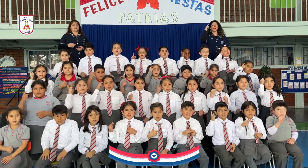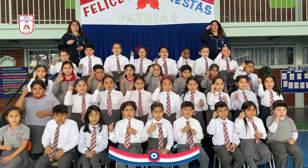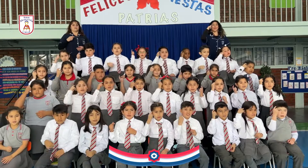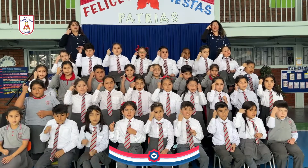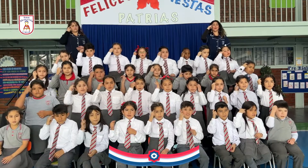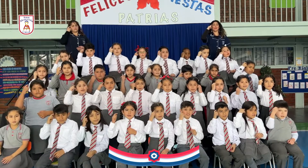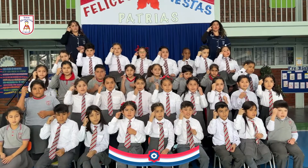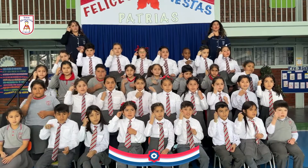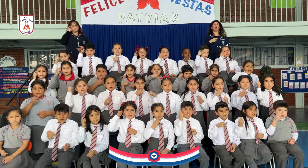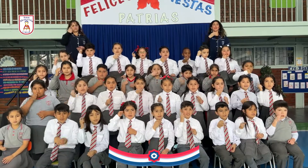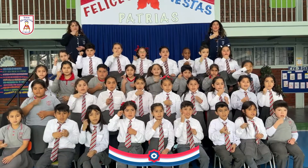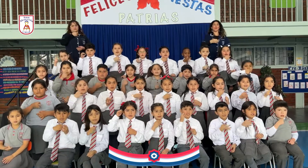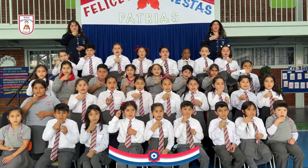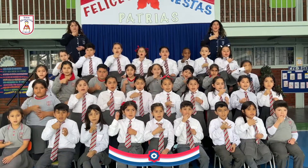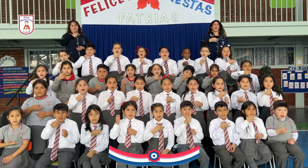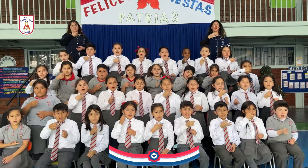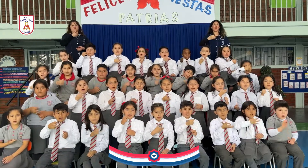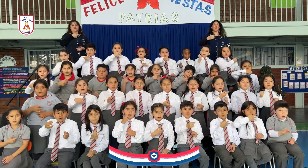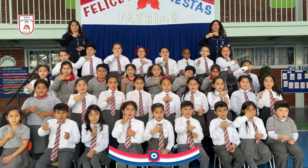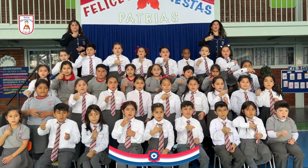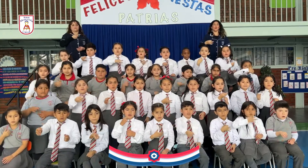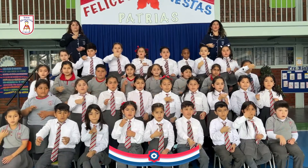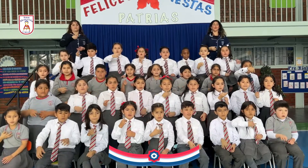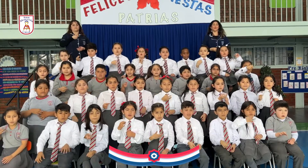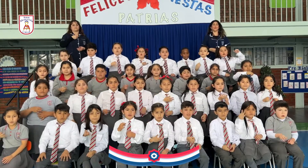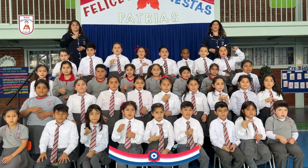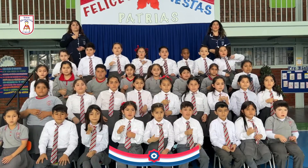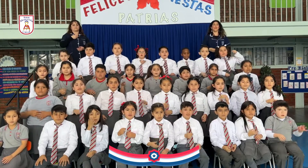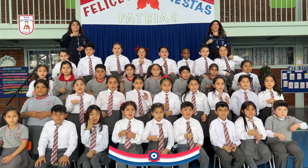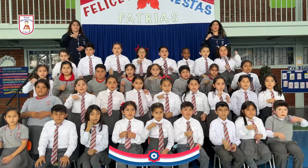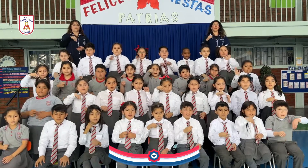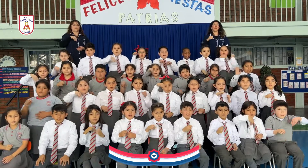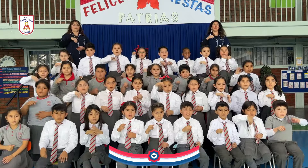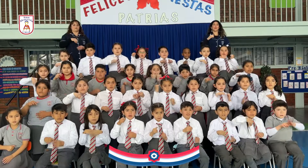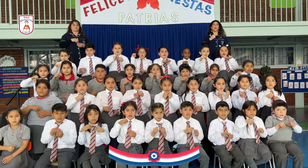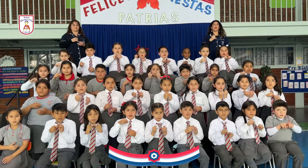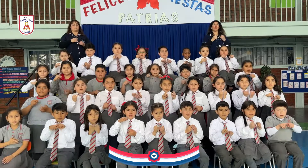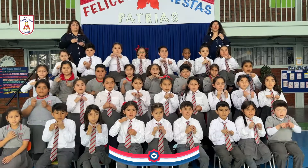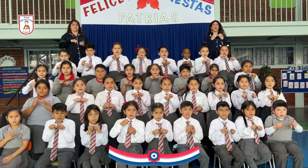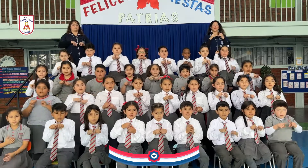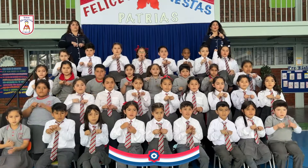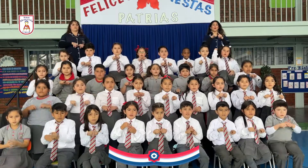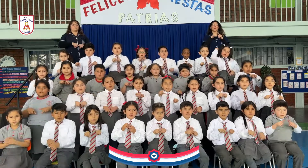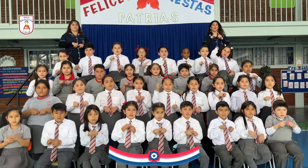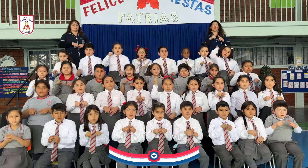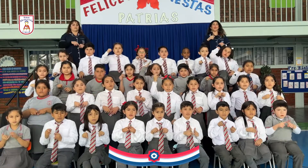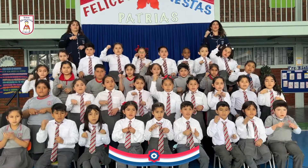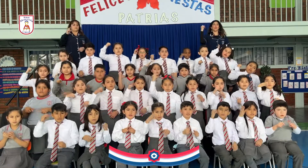palabras que pienso y declaro, padre, amigo, hermano, y luz